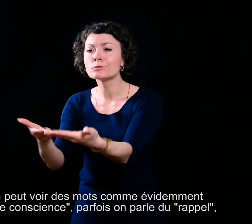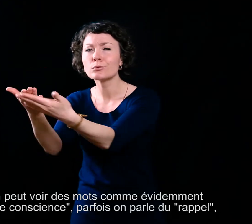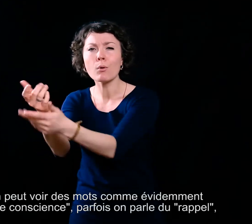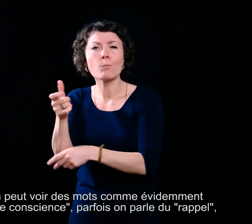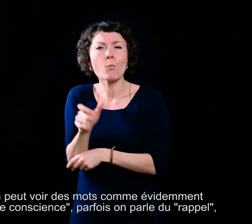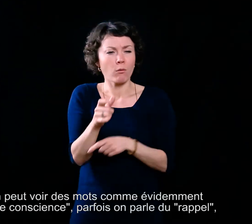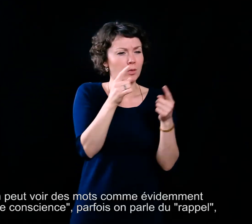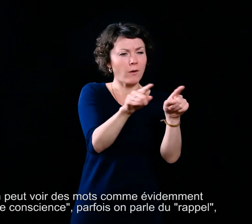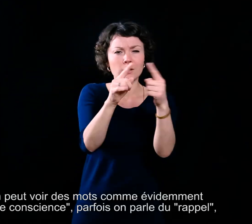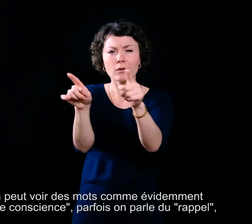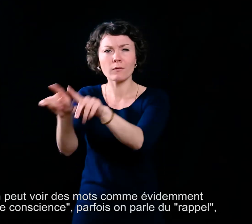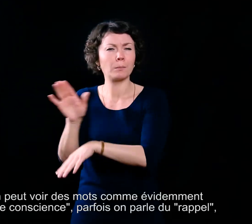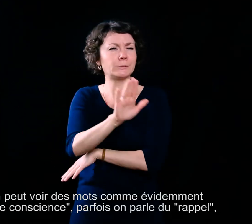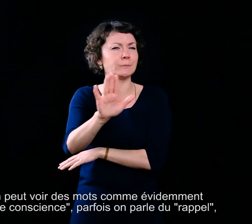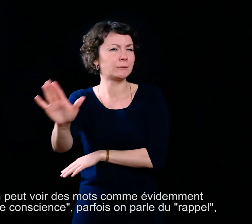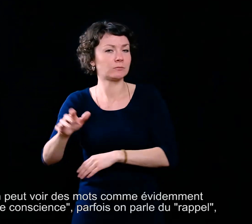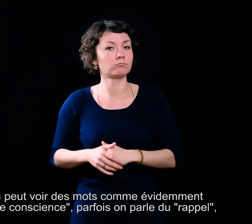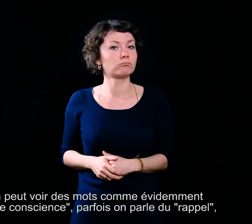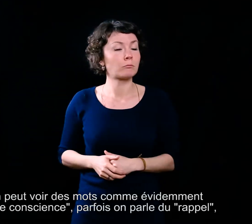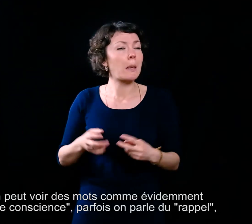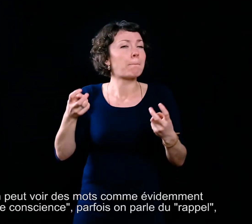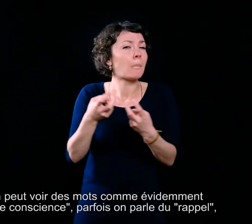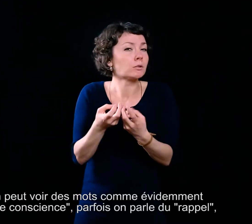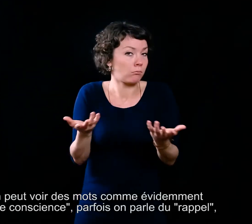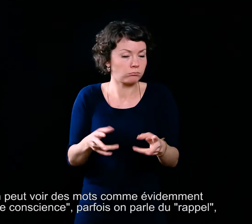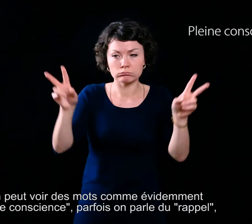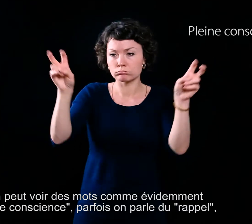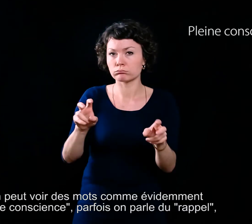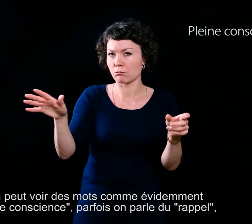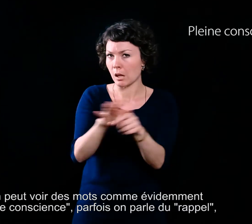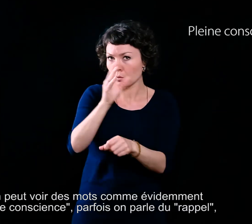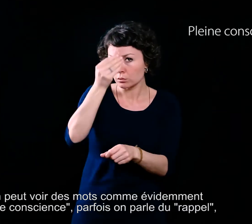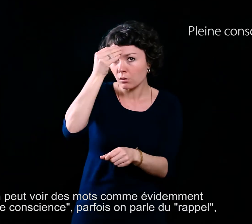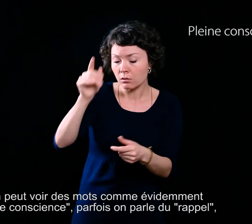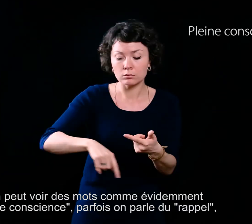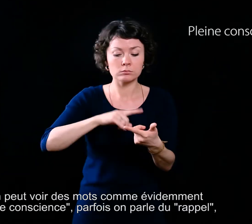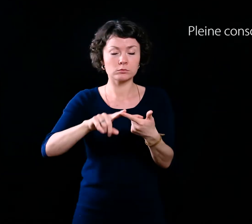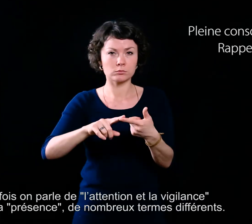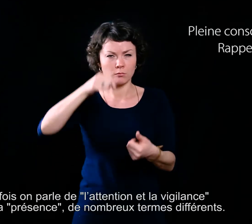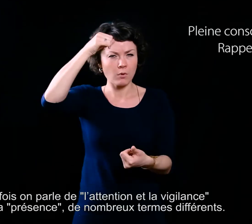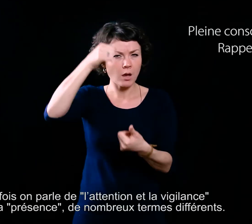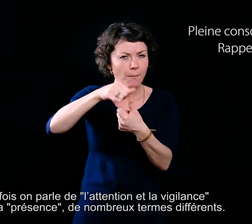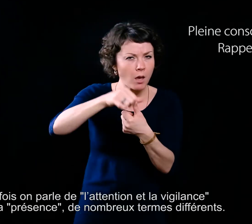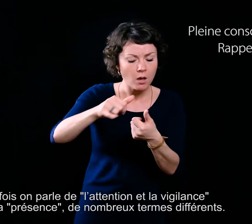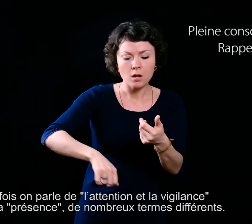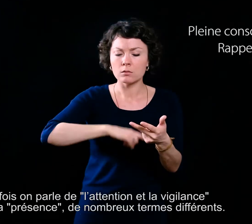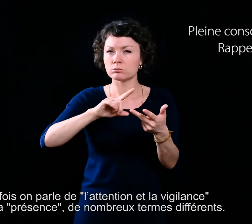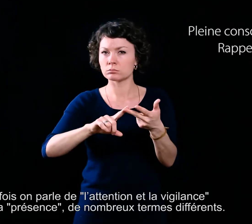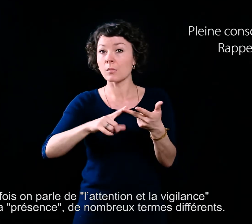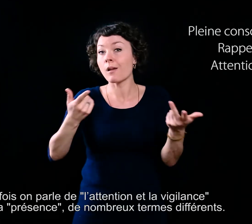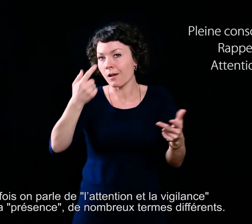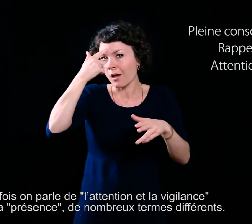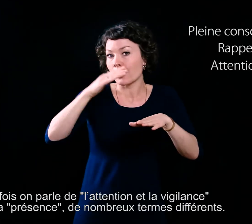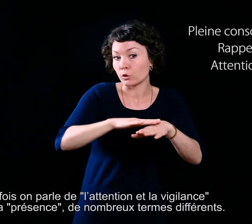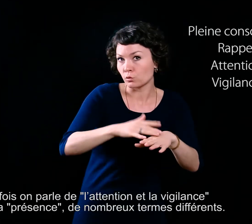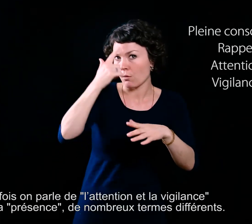peut voir des mots comme évidemment pleine conscience, parfois on parle du rappel, parfois on parle de l'attention et de